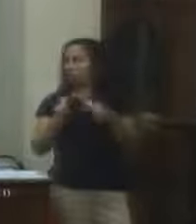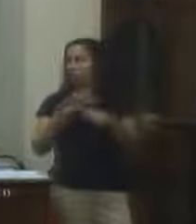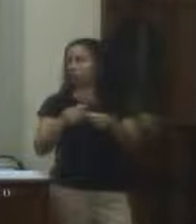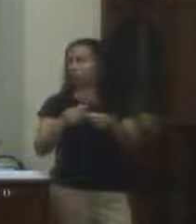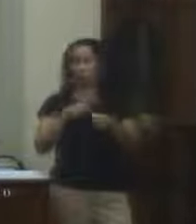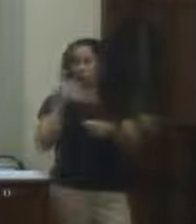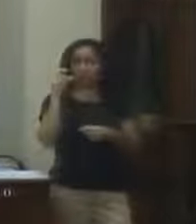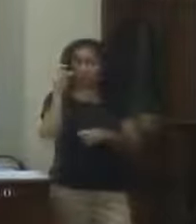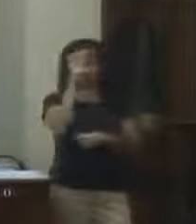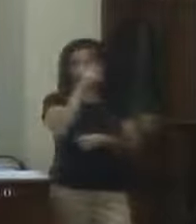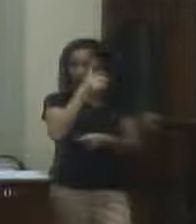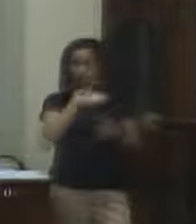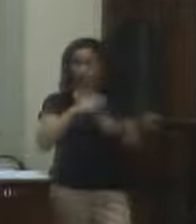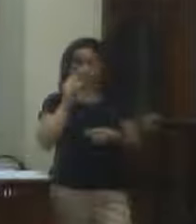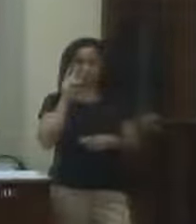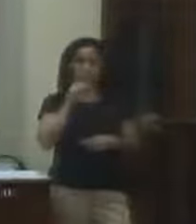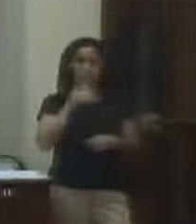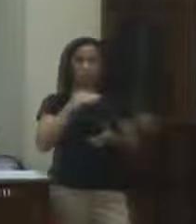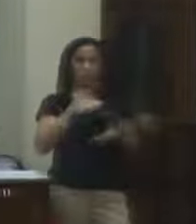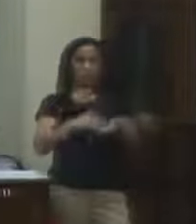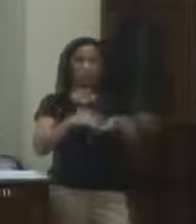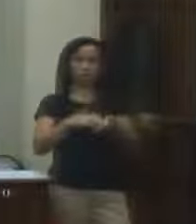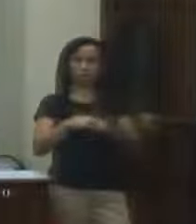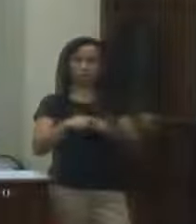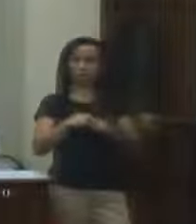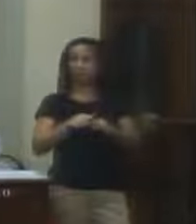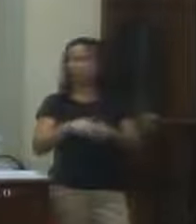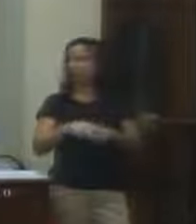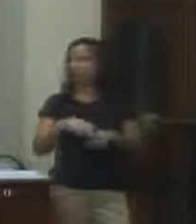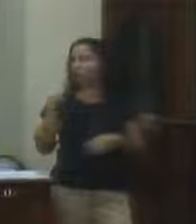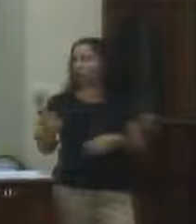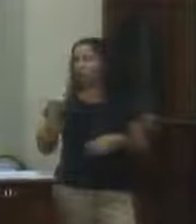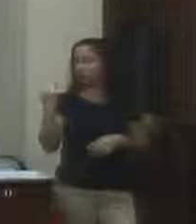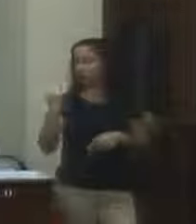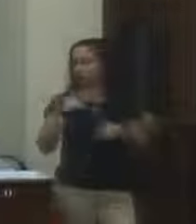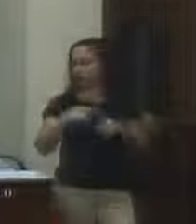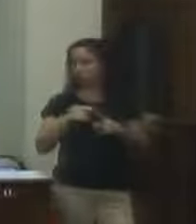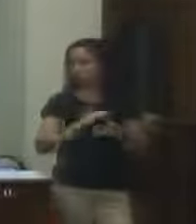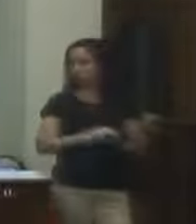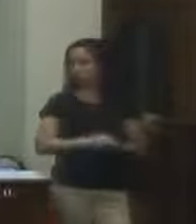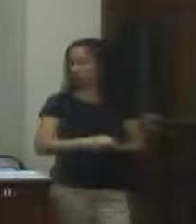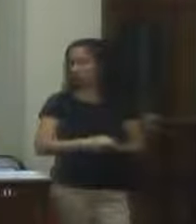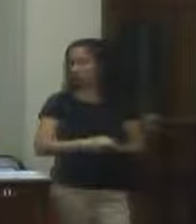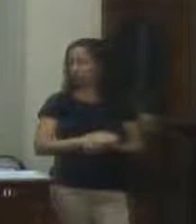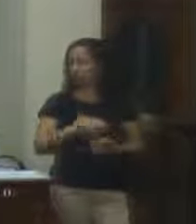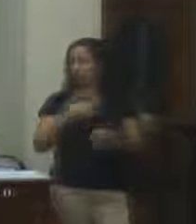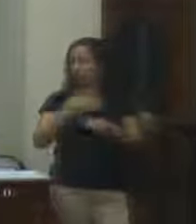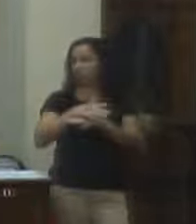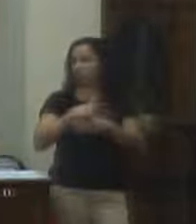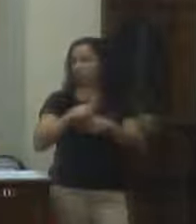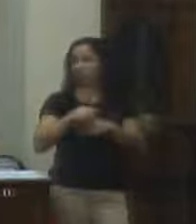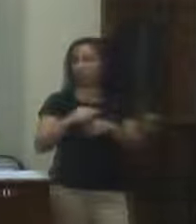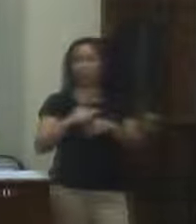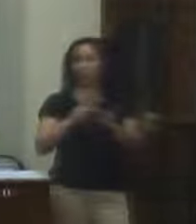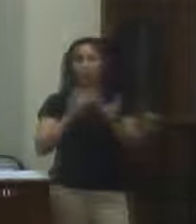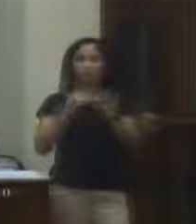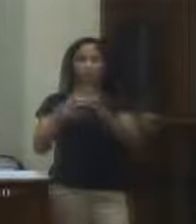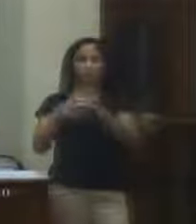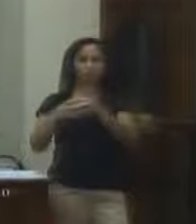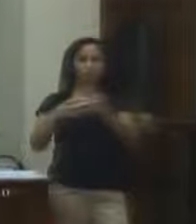grande. Vejo secretarias fundamentais dentro de um